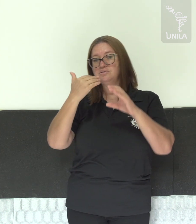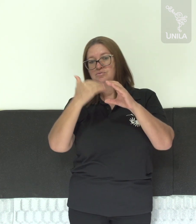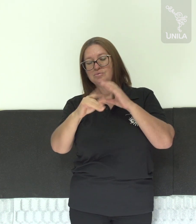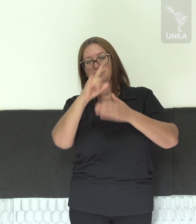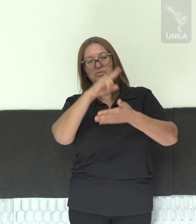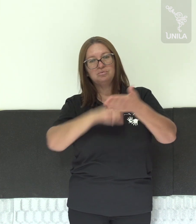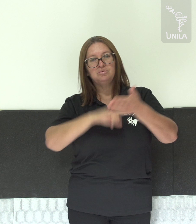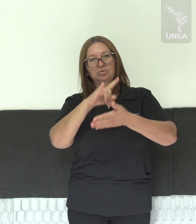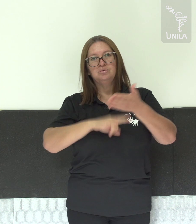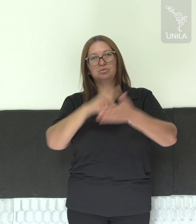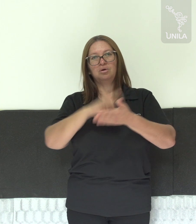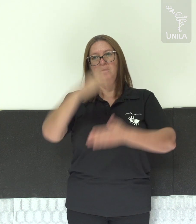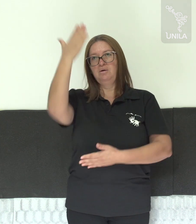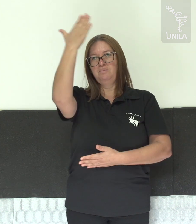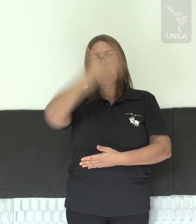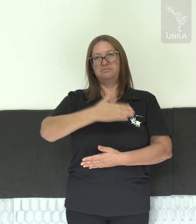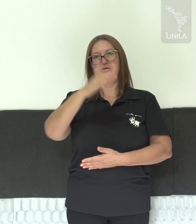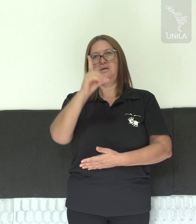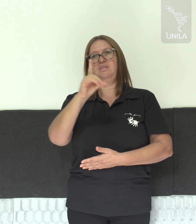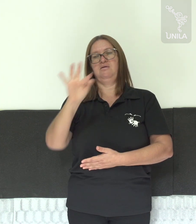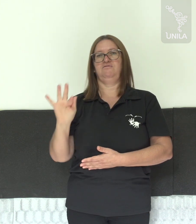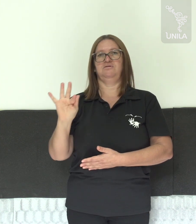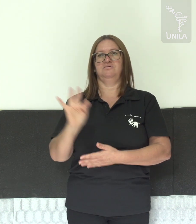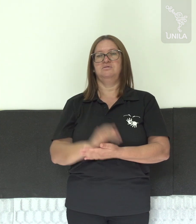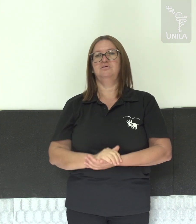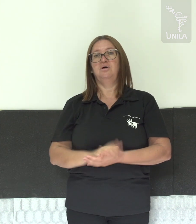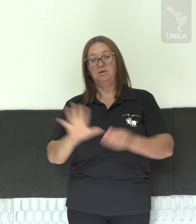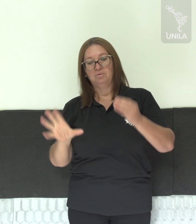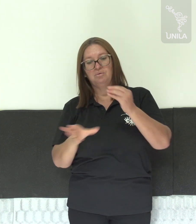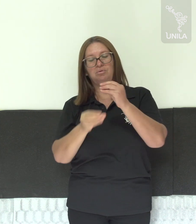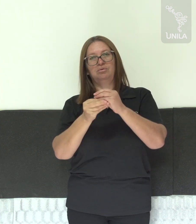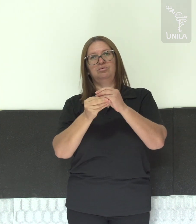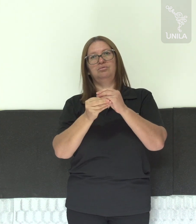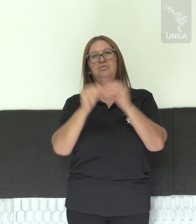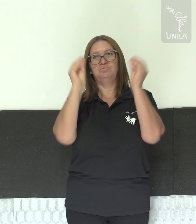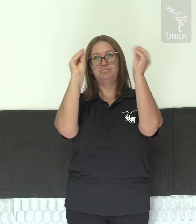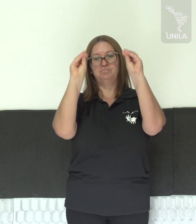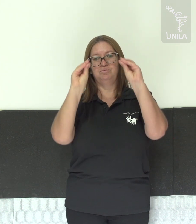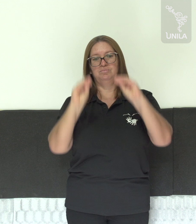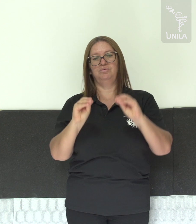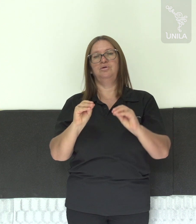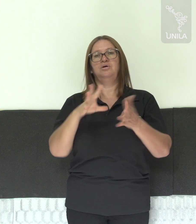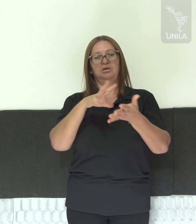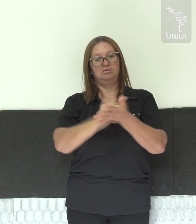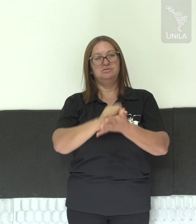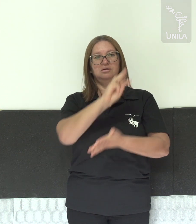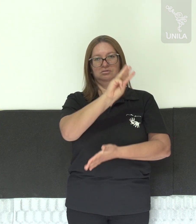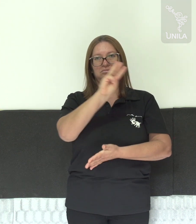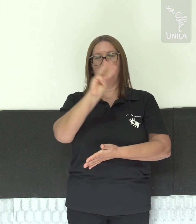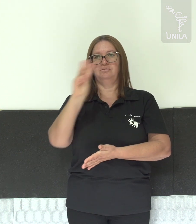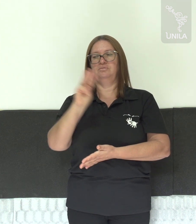documentação referente à comprovação da deficiência, anexando ao formulário eletrônico de cadastro